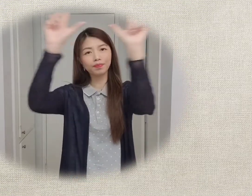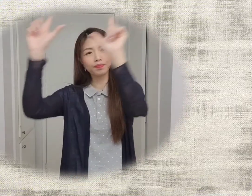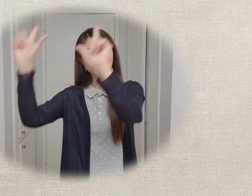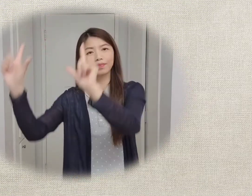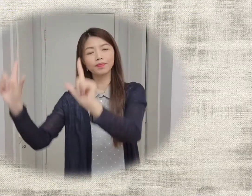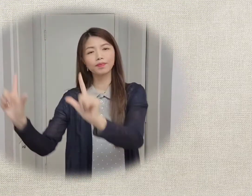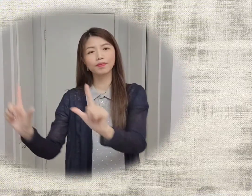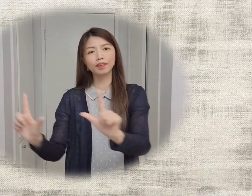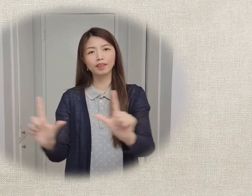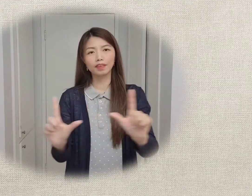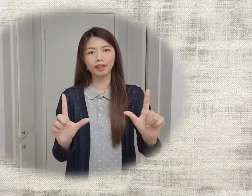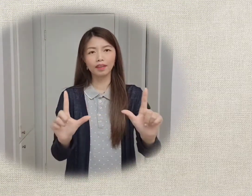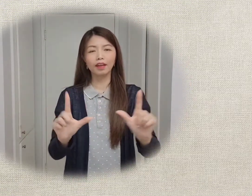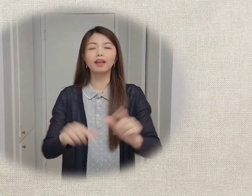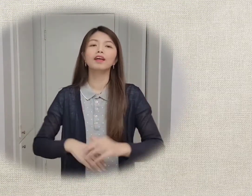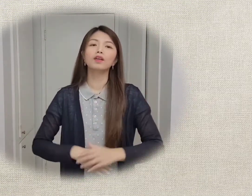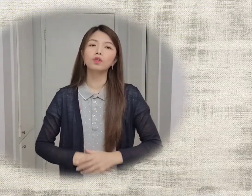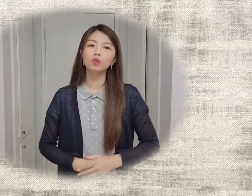살며